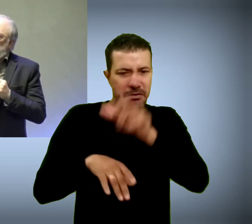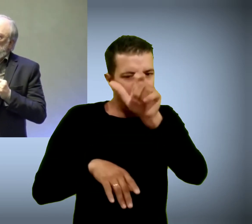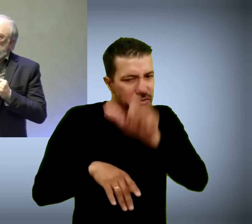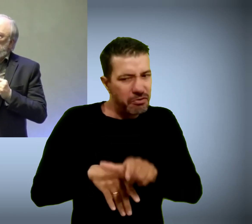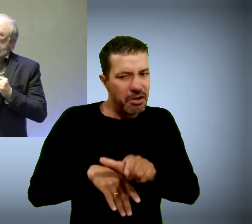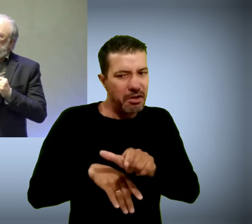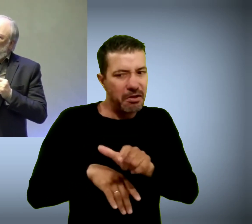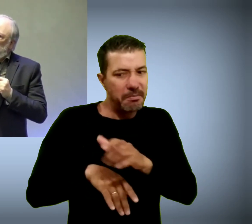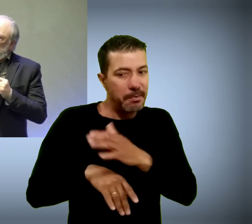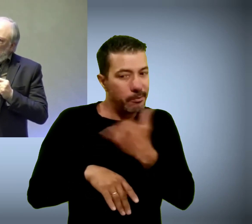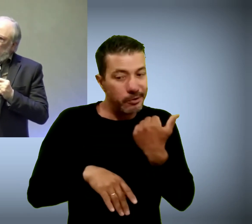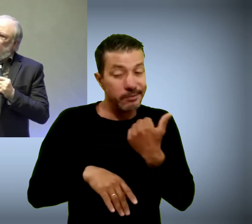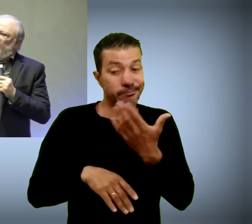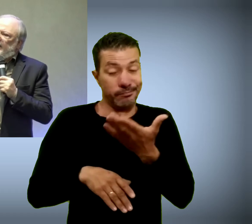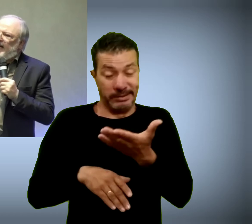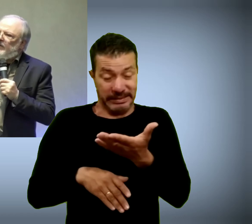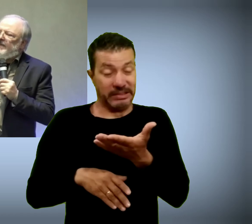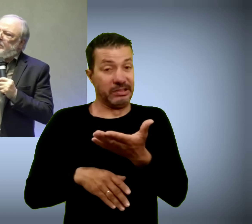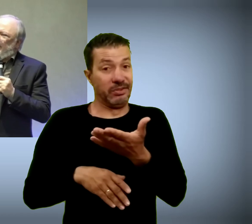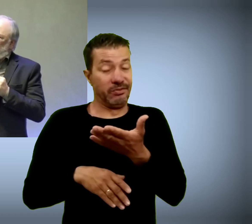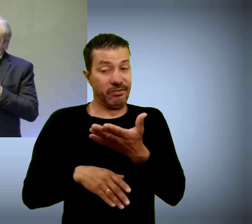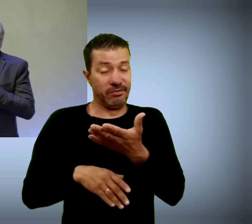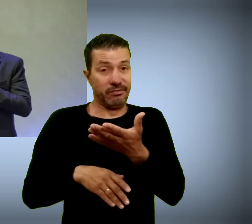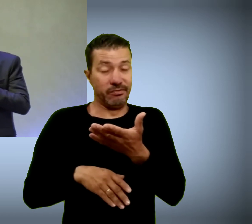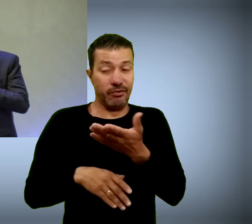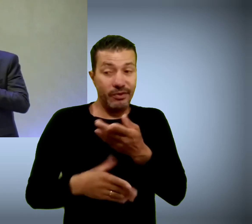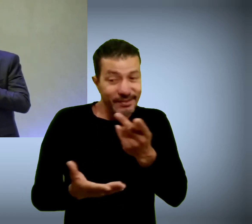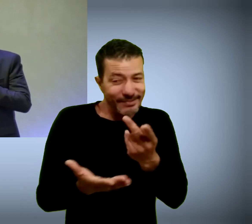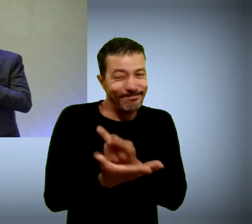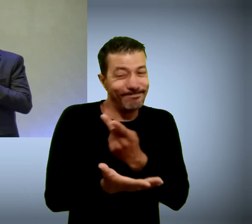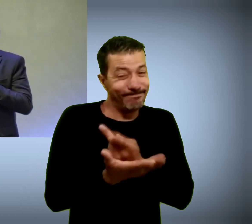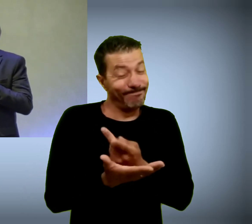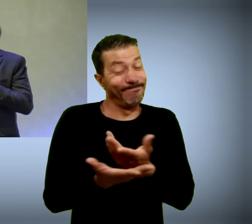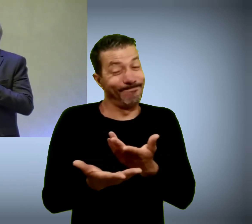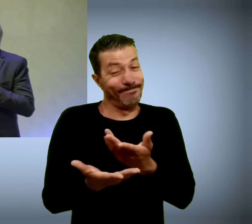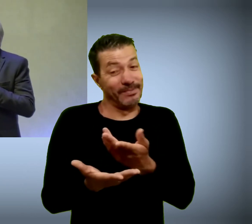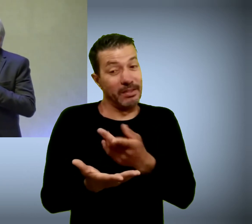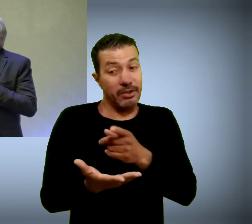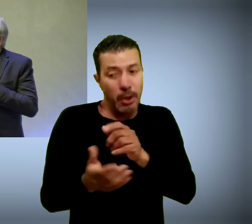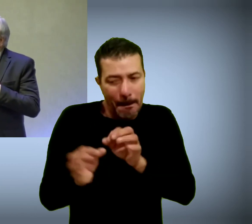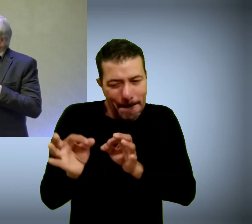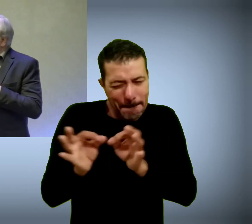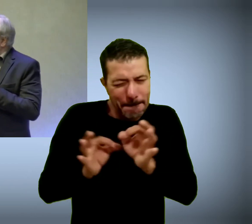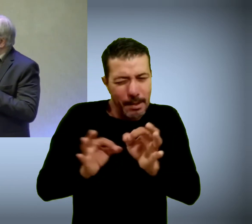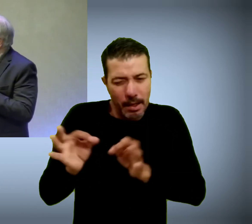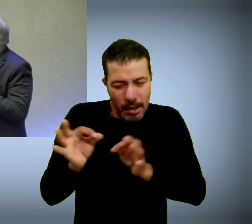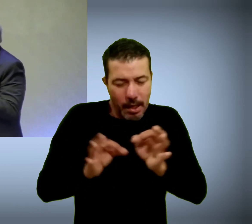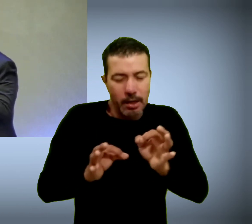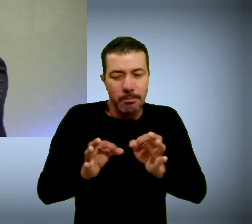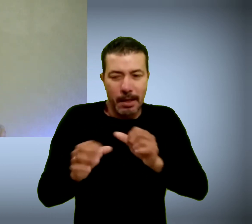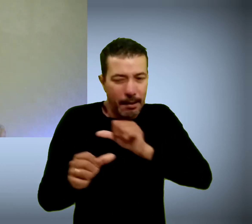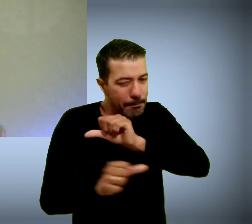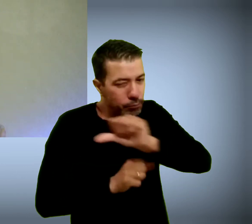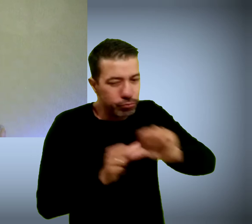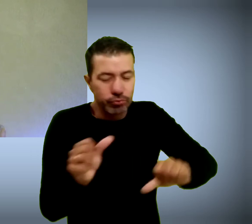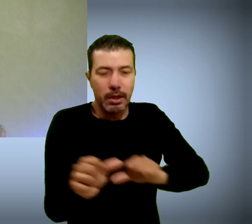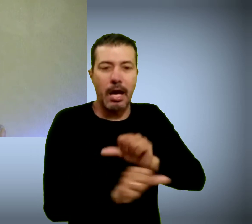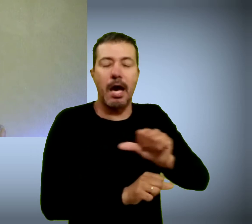morrer. Então, apesar de você ter dado esse passo errado, eu tenho um plano para remediar essa